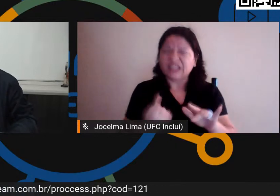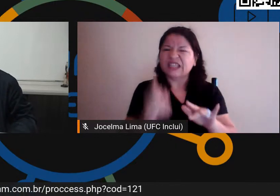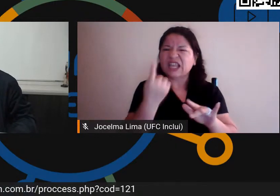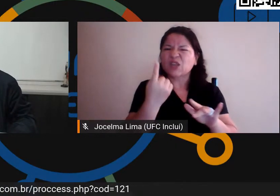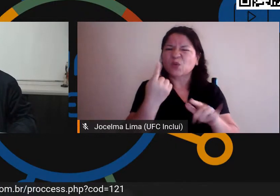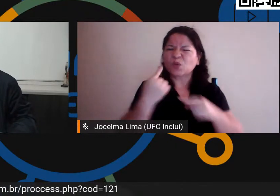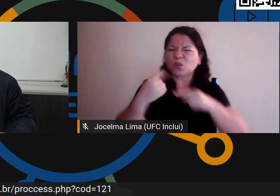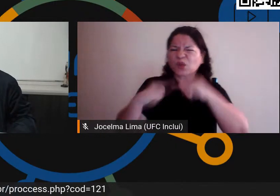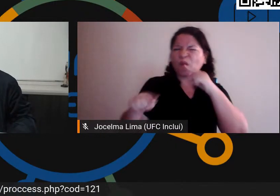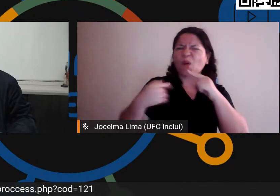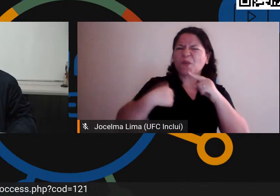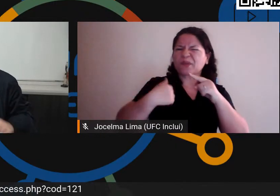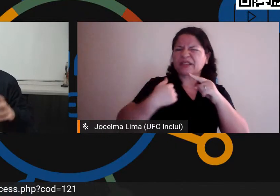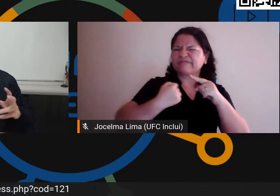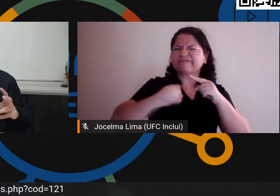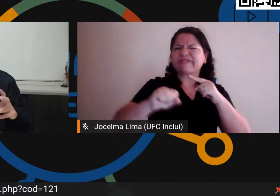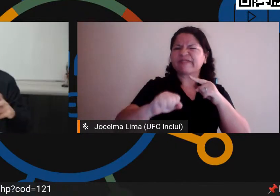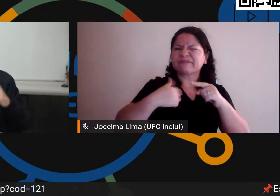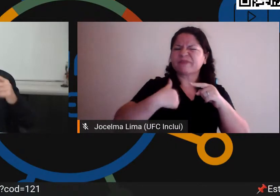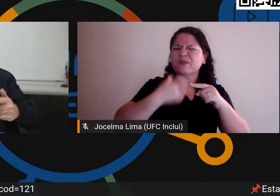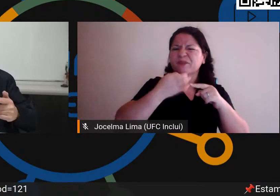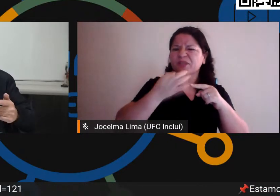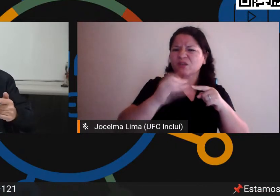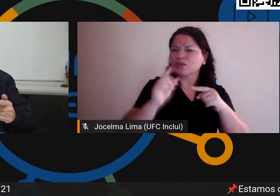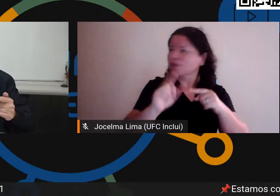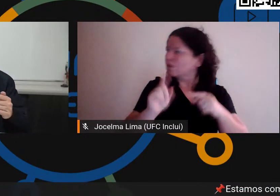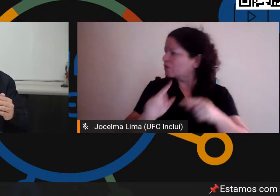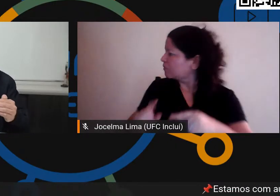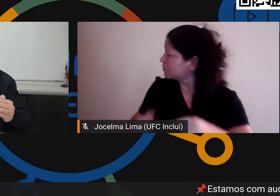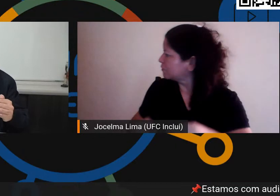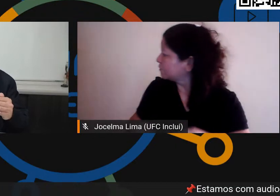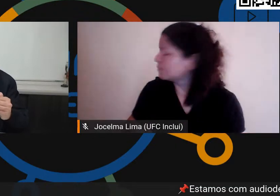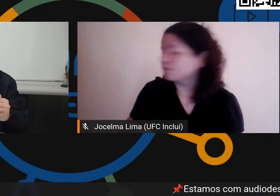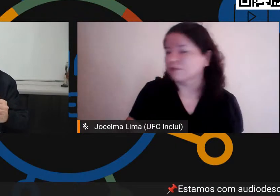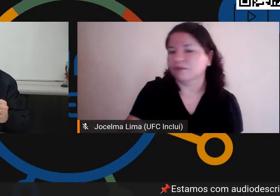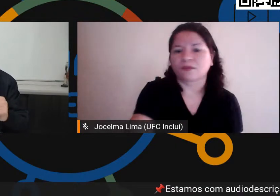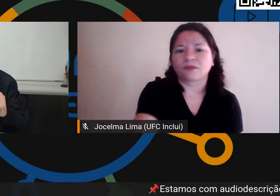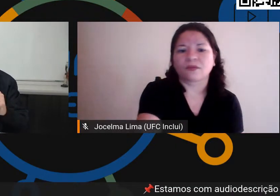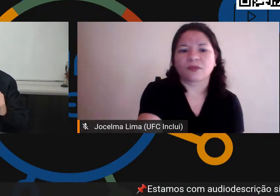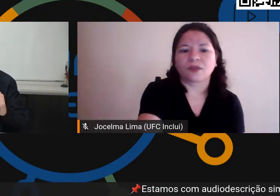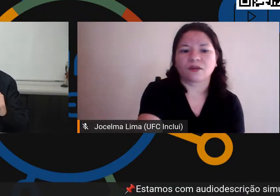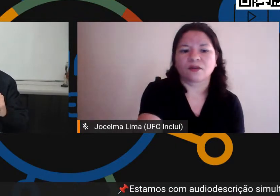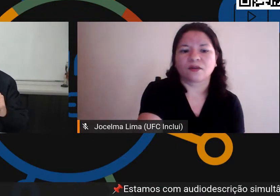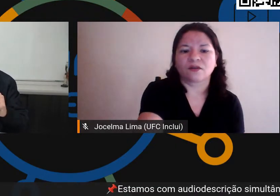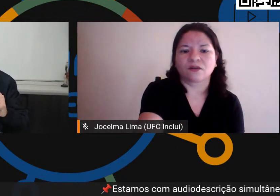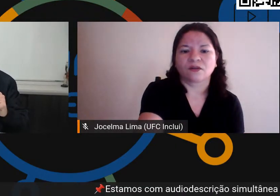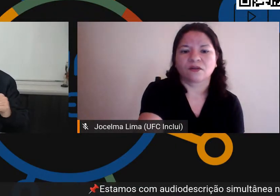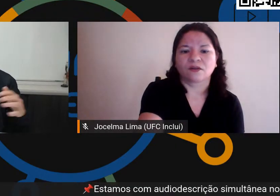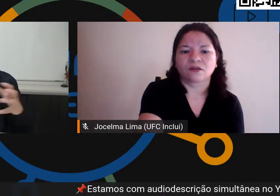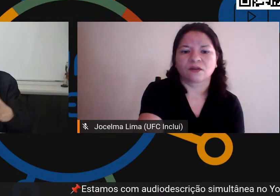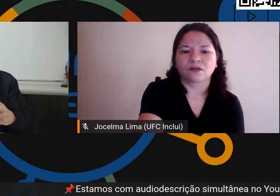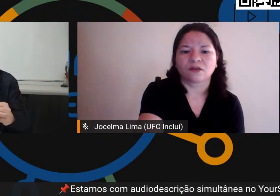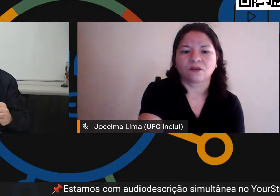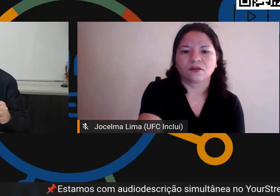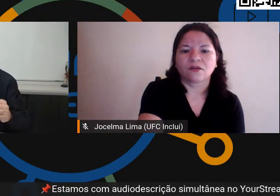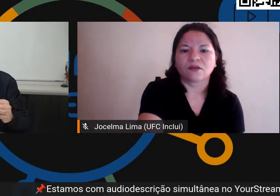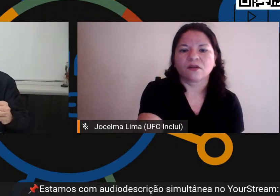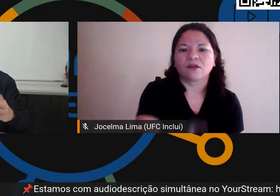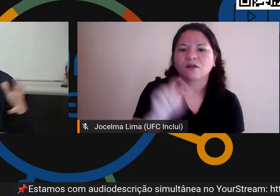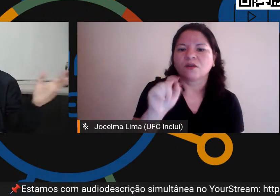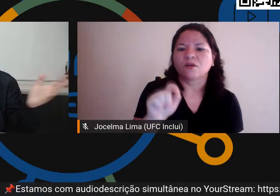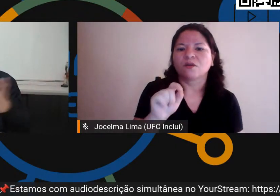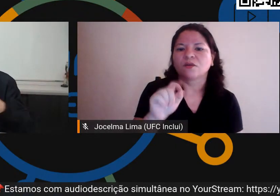essa literatura, né? E mostre que mesmo com ela, a sua conclusão ainda é válida. E o que não for